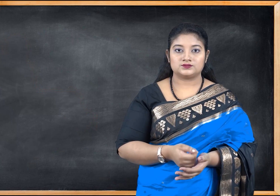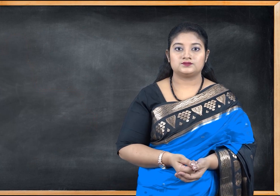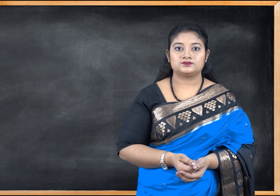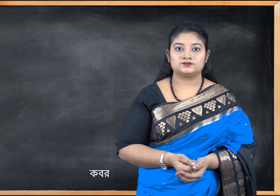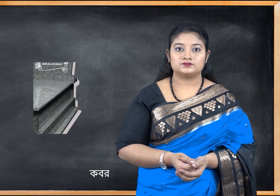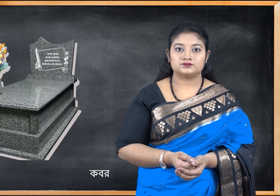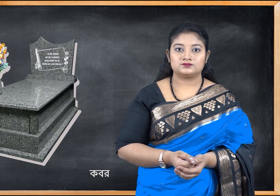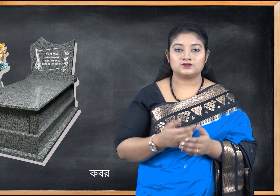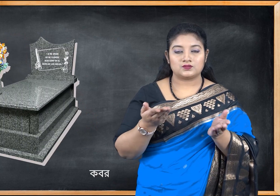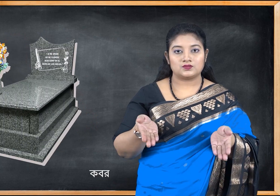কবর,